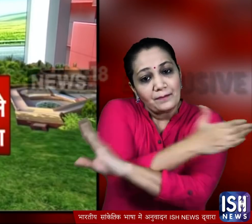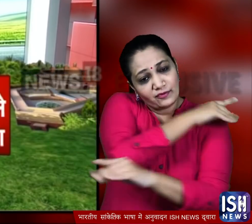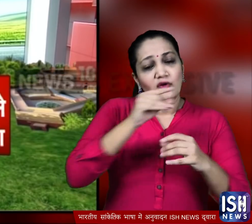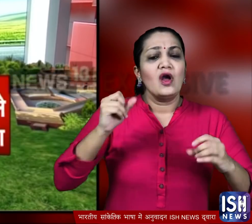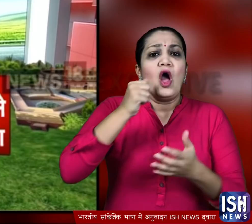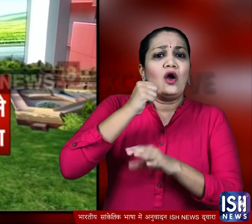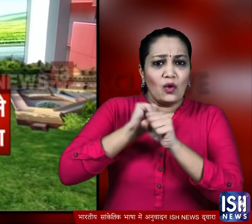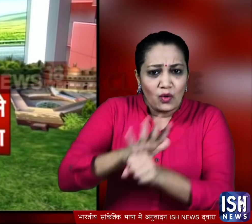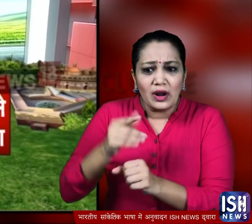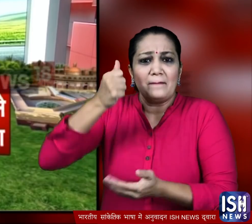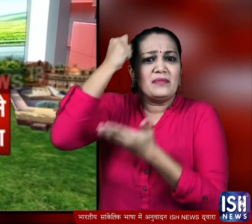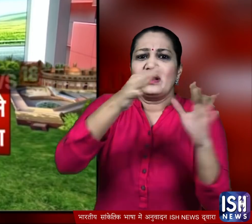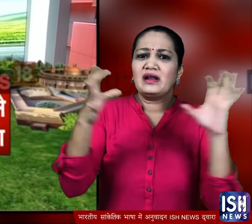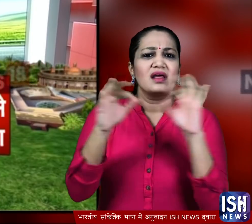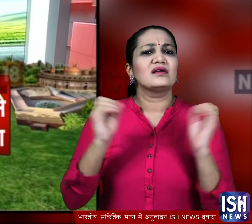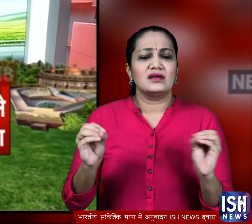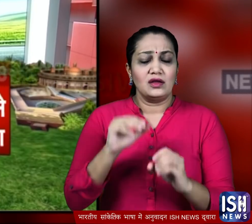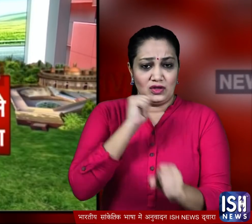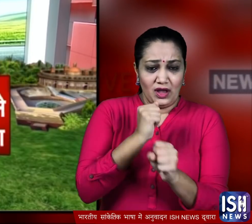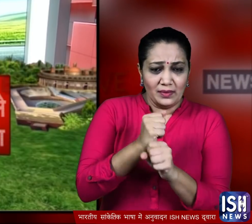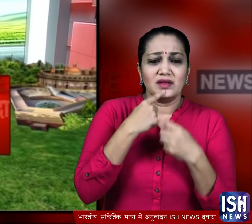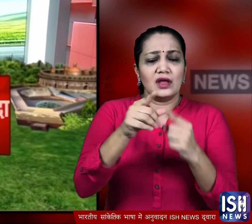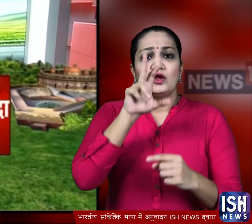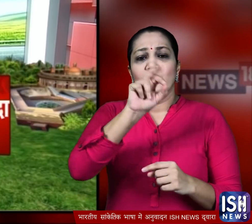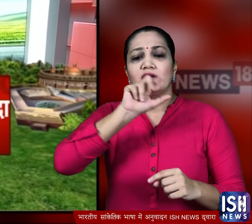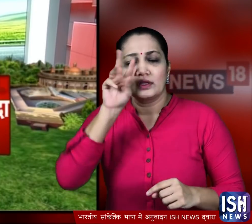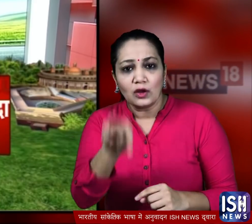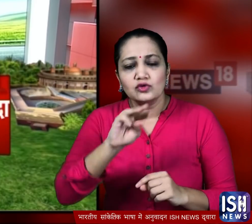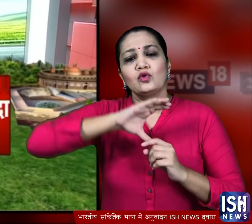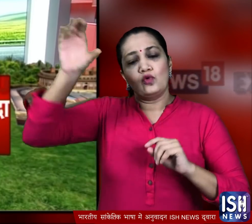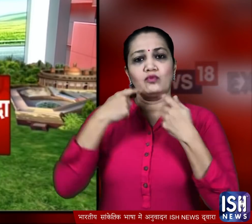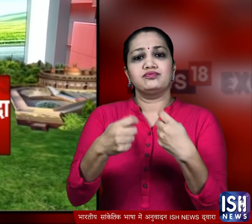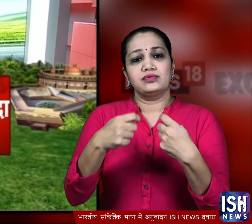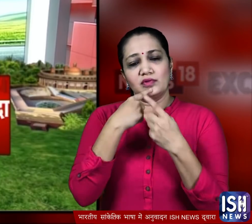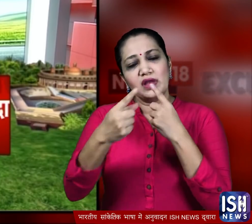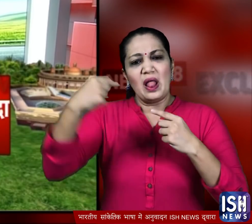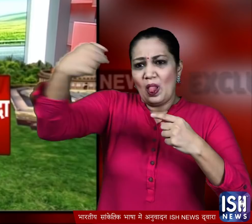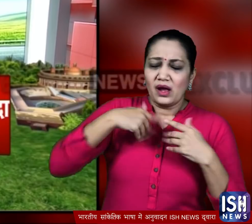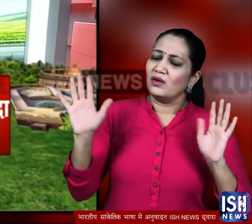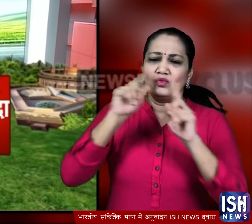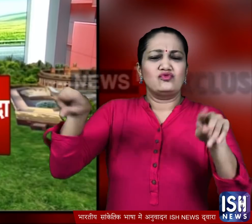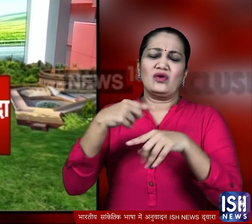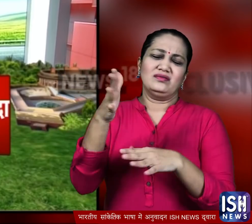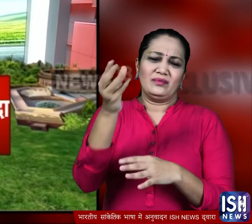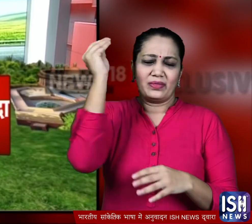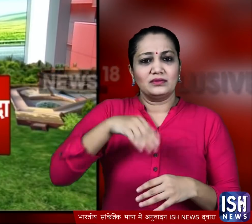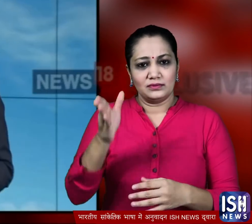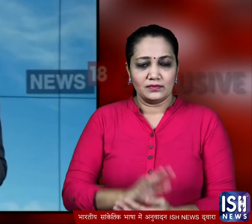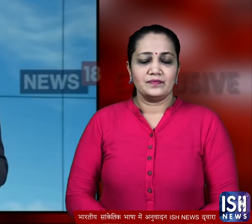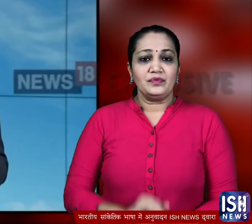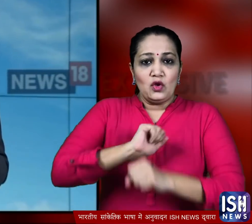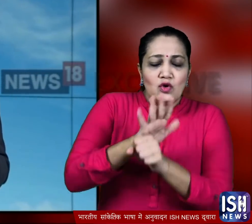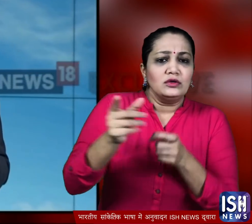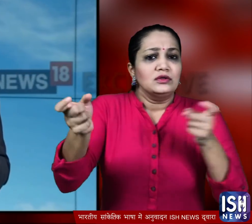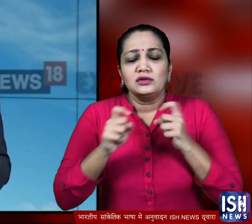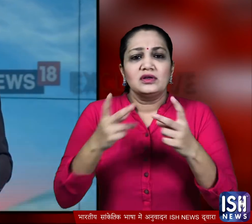की है और कोरोना के फंड से इसका कोई लेना देना नहीं। सरकार ने इस पर 20,000 करोड़ रुपए से ज्यादा खर्च होने के आरोप को भी खारिज किया है। कोरोना